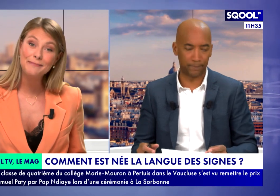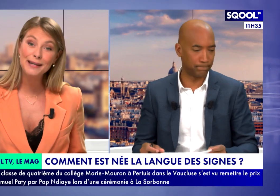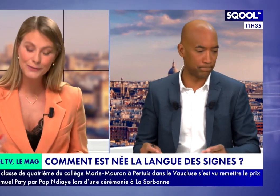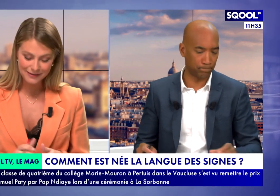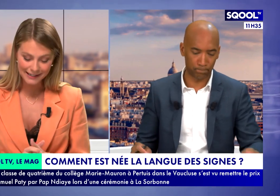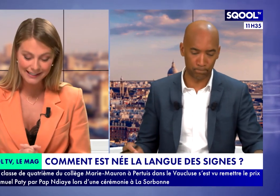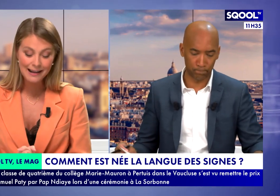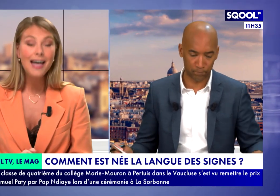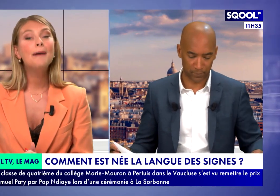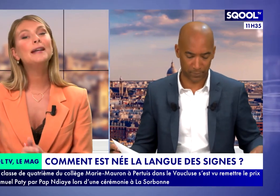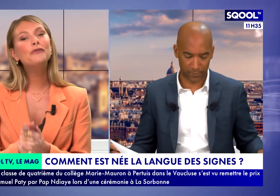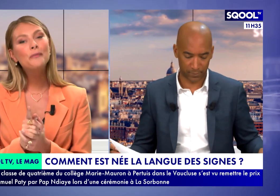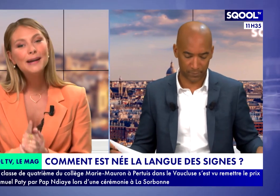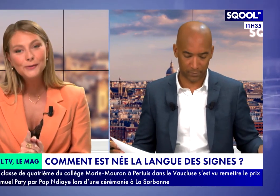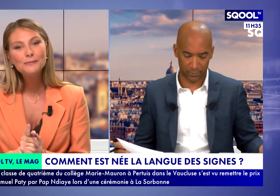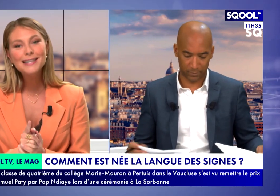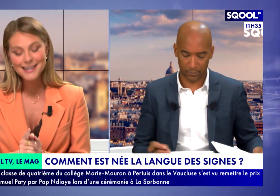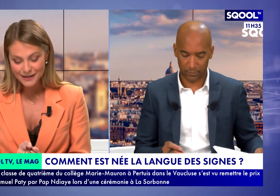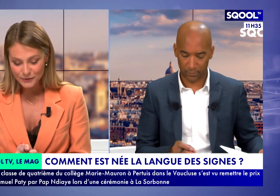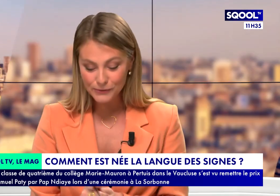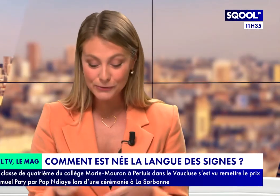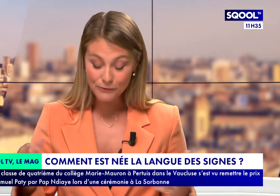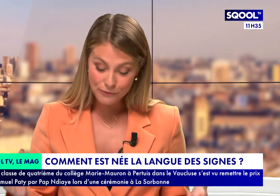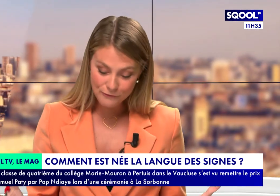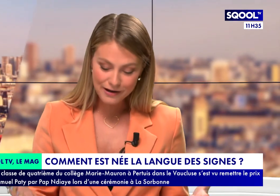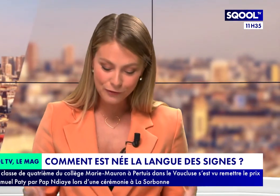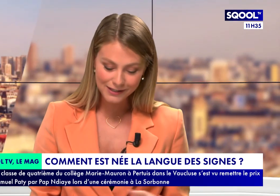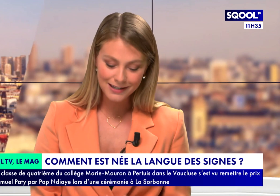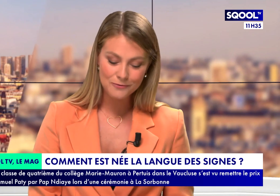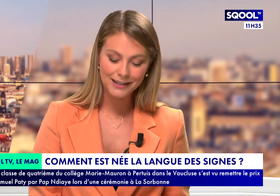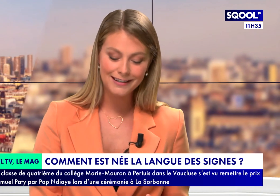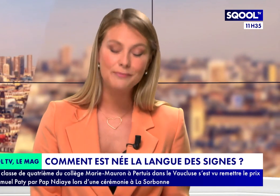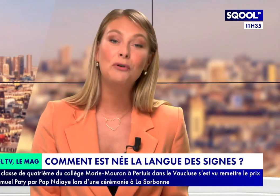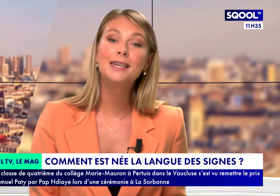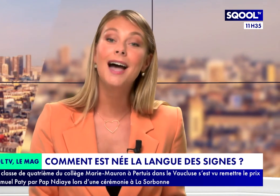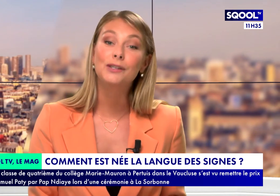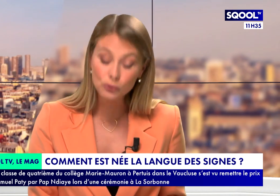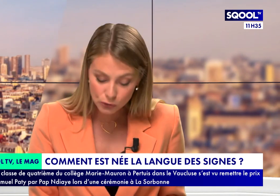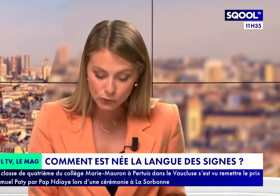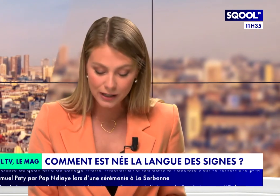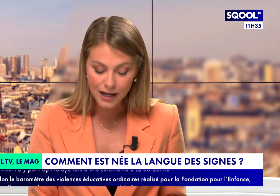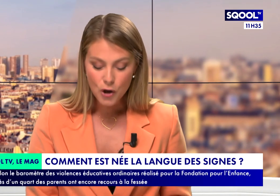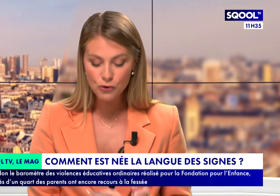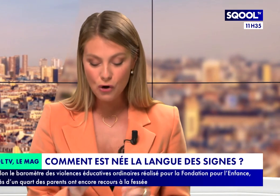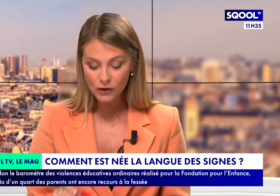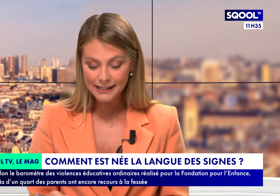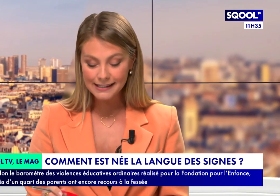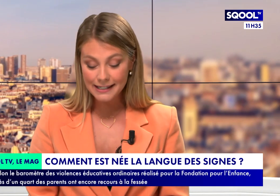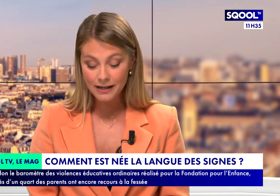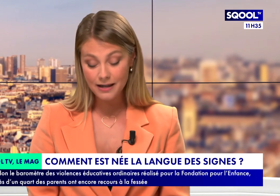pas universelle. Mais il ne faut pas oublier que ce sont nous, les Français, qui ont été les premiers à structurer une langue des signes. Et